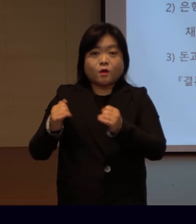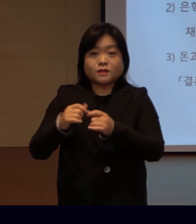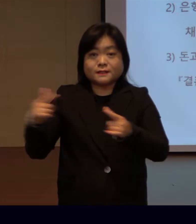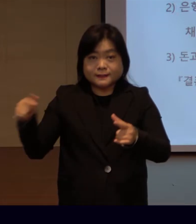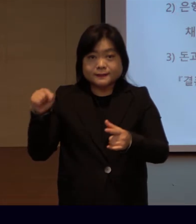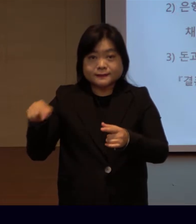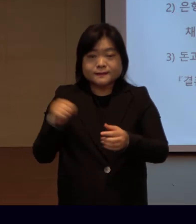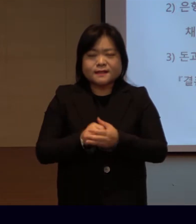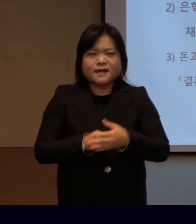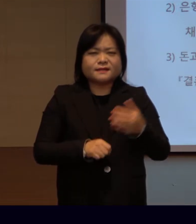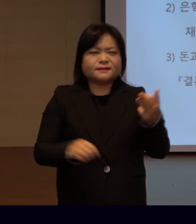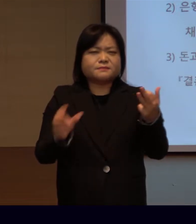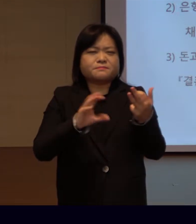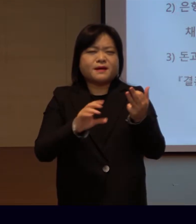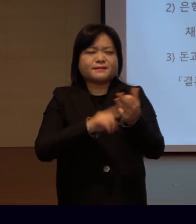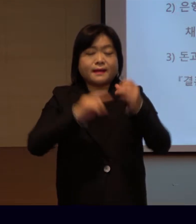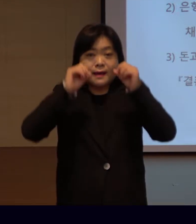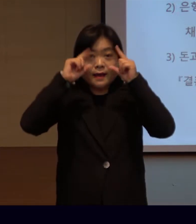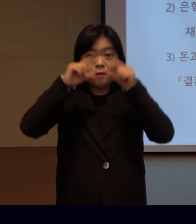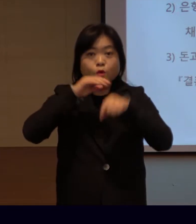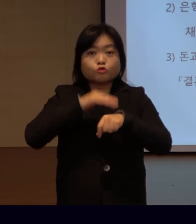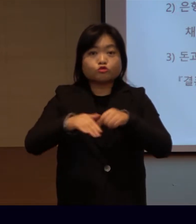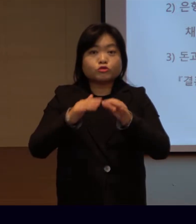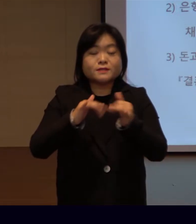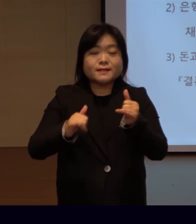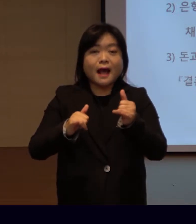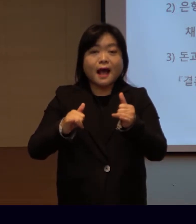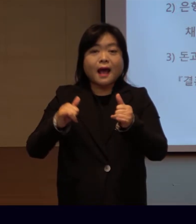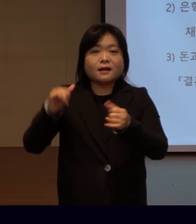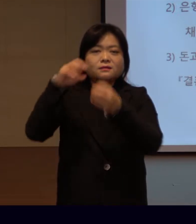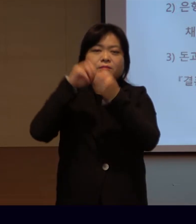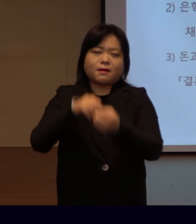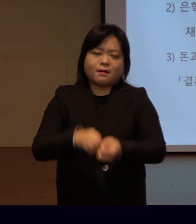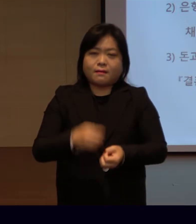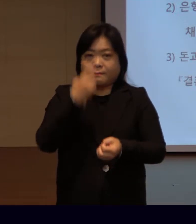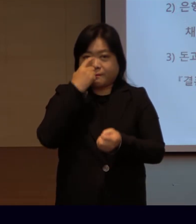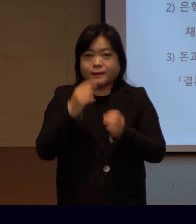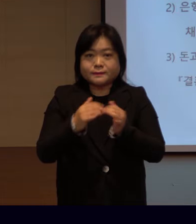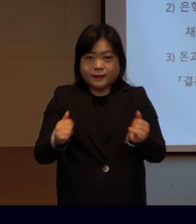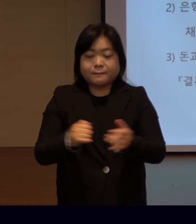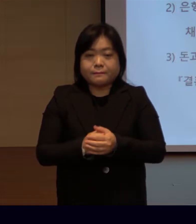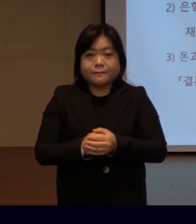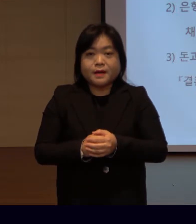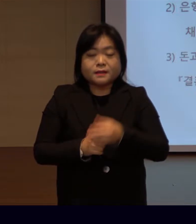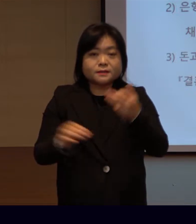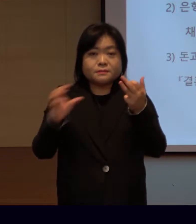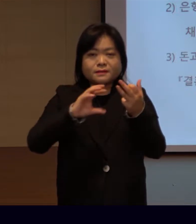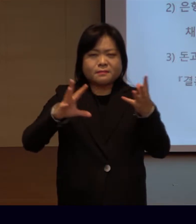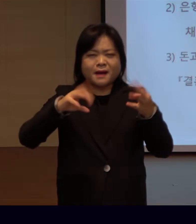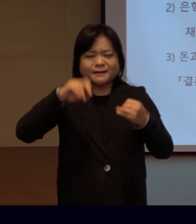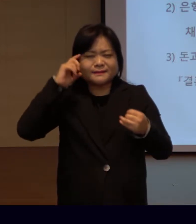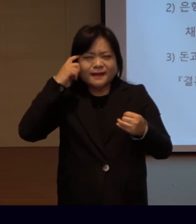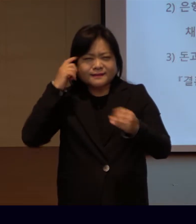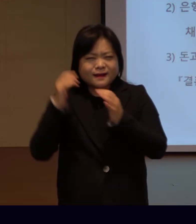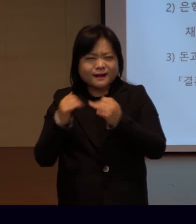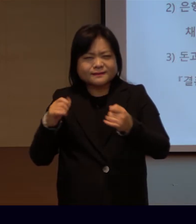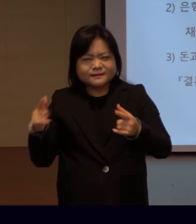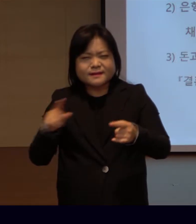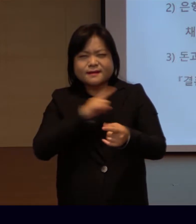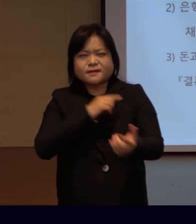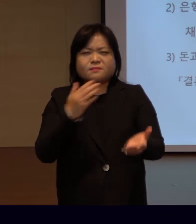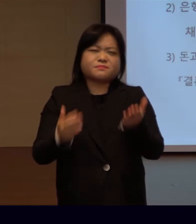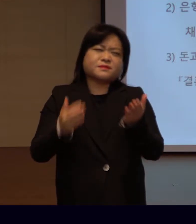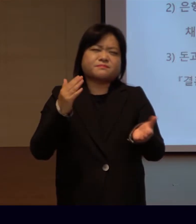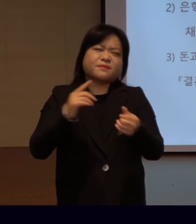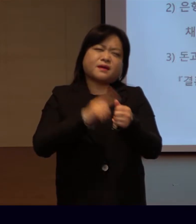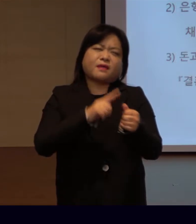이제 18세기 계몽주의자의 후계자들입니다. 18세기에 수많은 사상가들이 가장 비판을